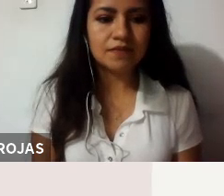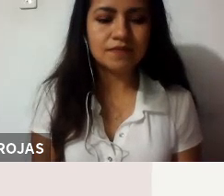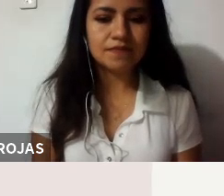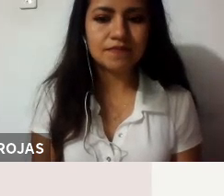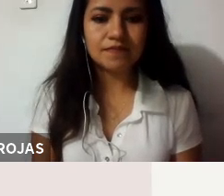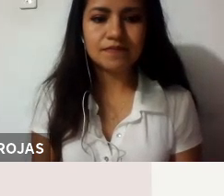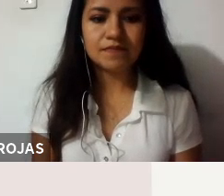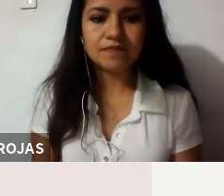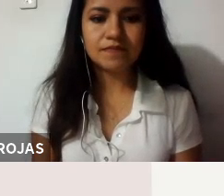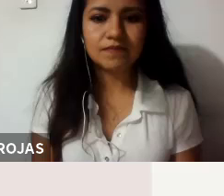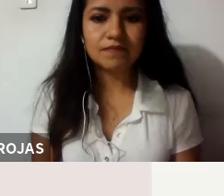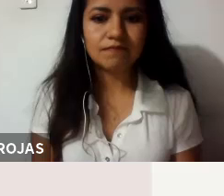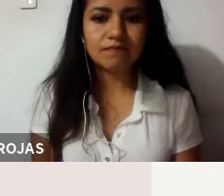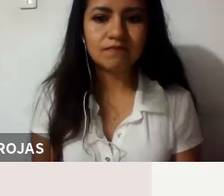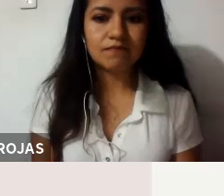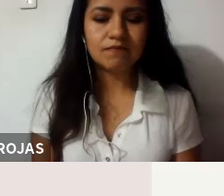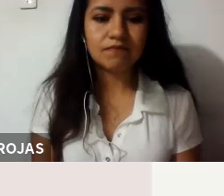nada.